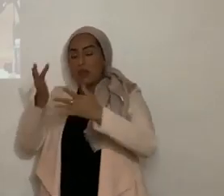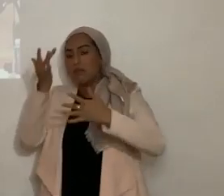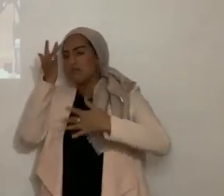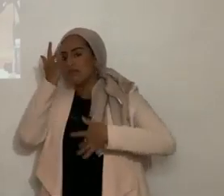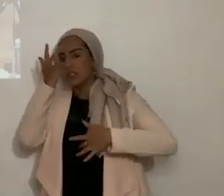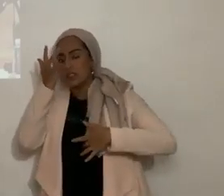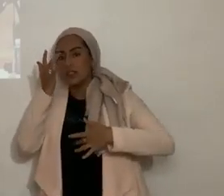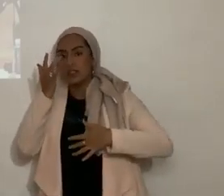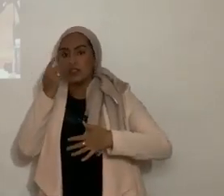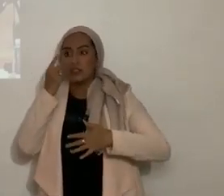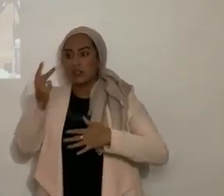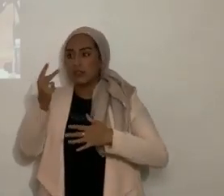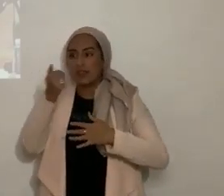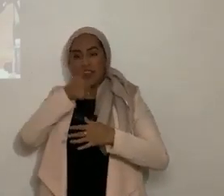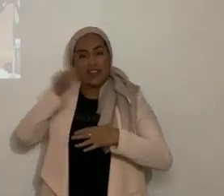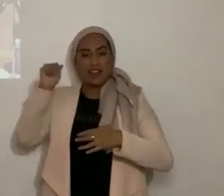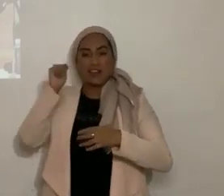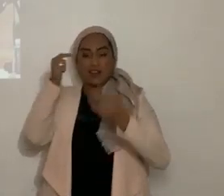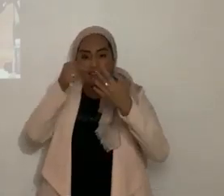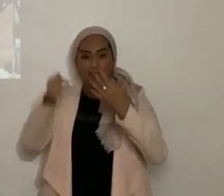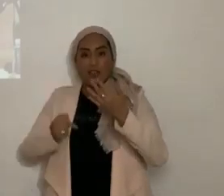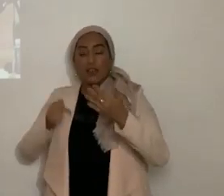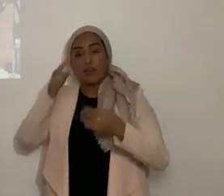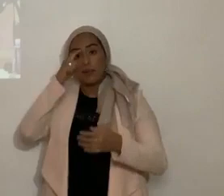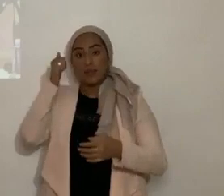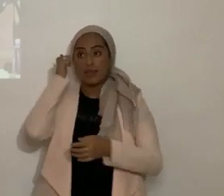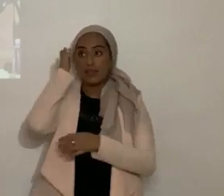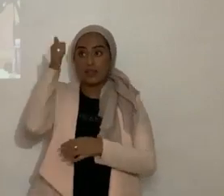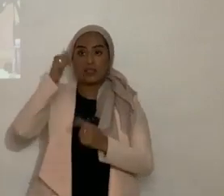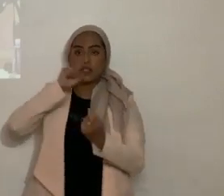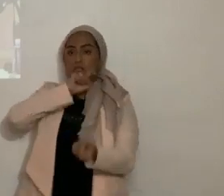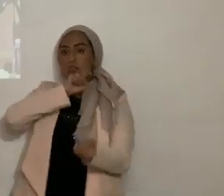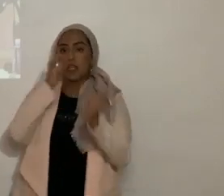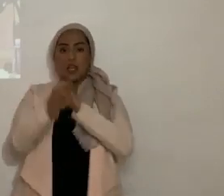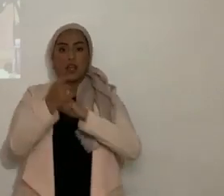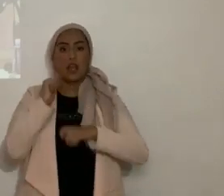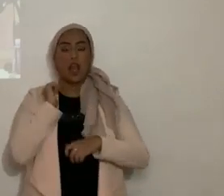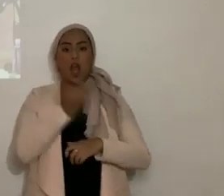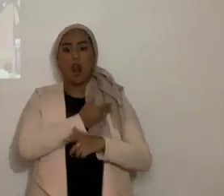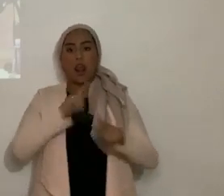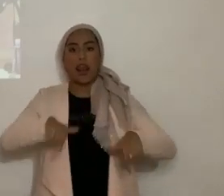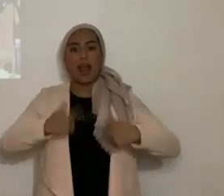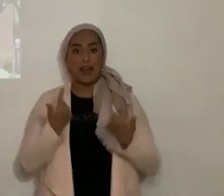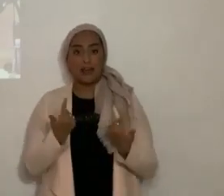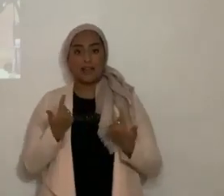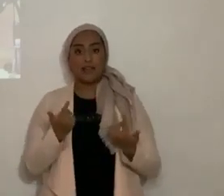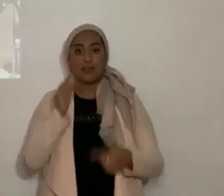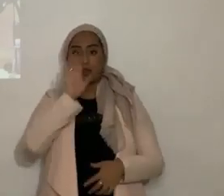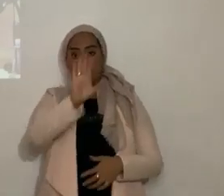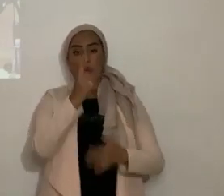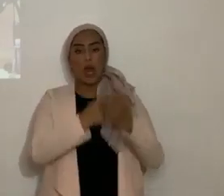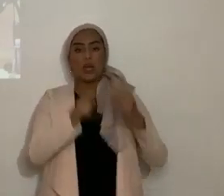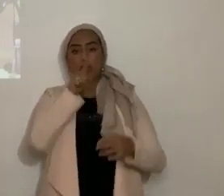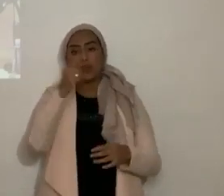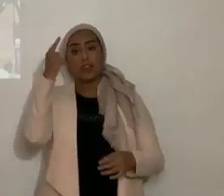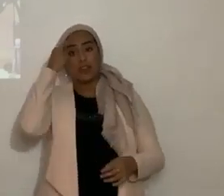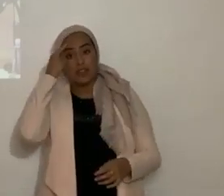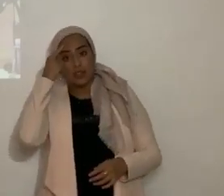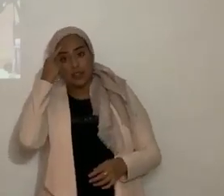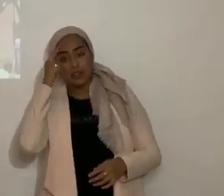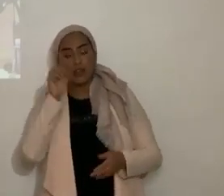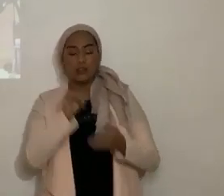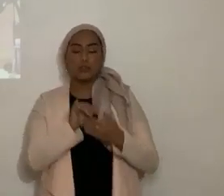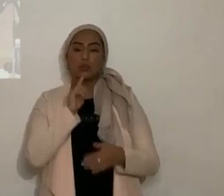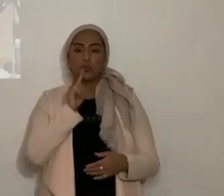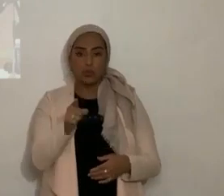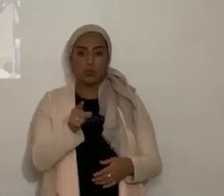enfermedad, viendo esta u otra situación, es porque Él está cambiando nuestra manera de vivir. Tu manera de pensar, esto es